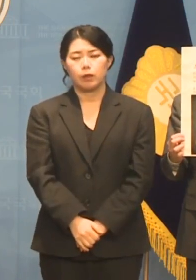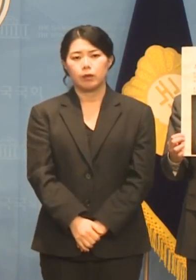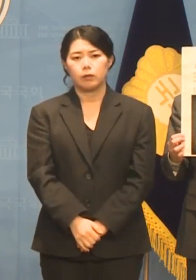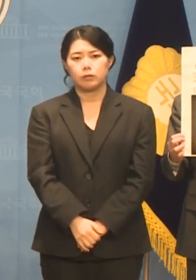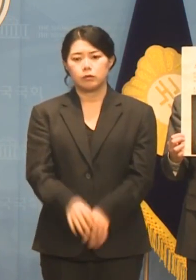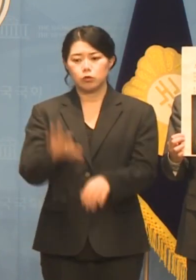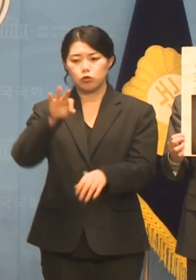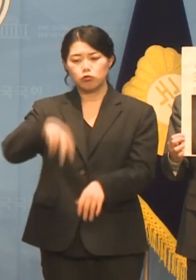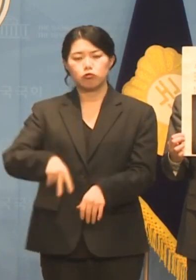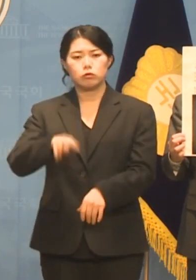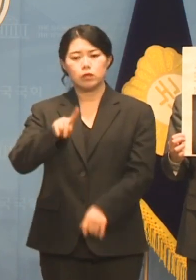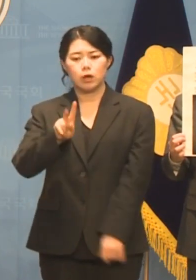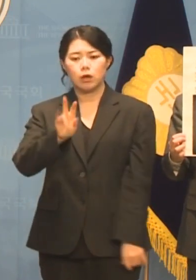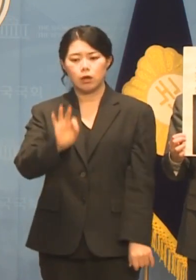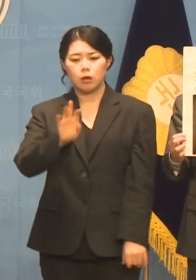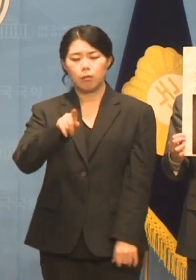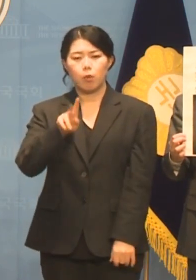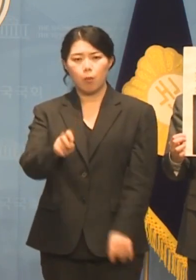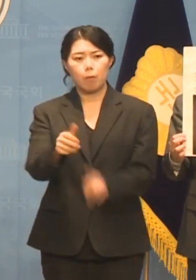유상범 의원의 이